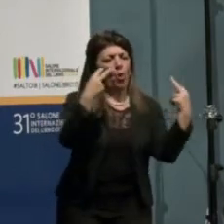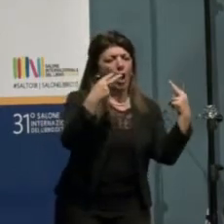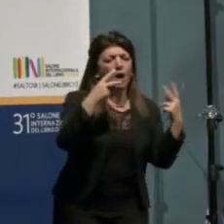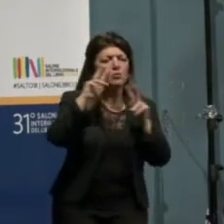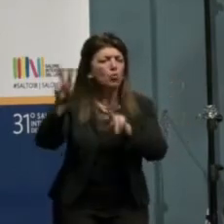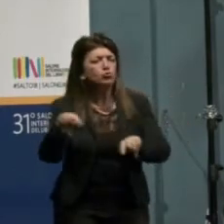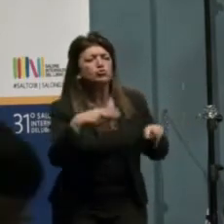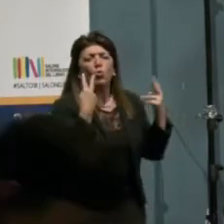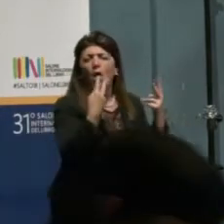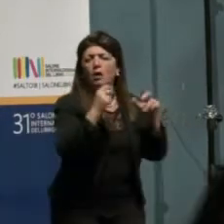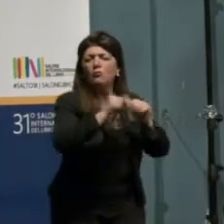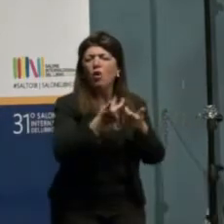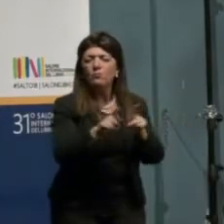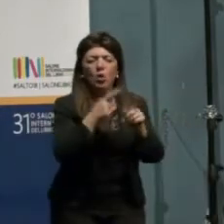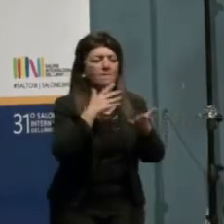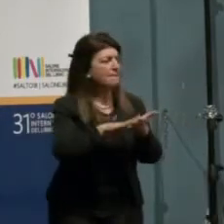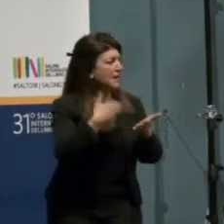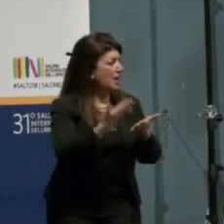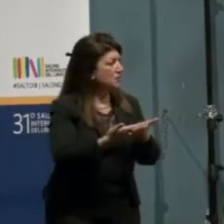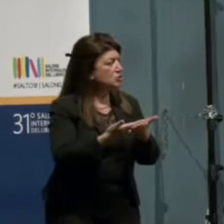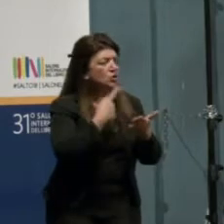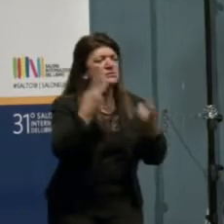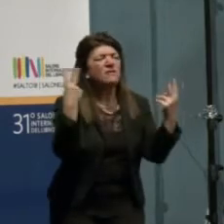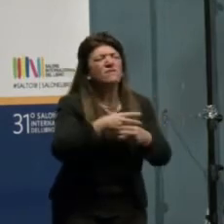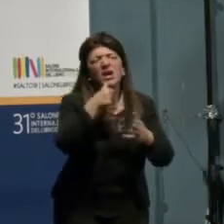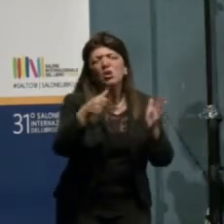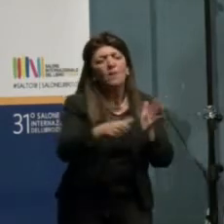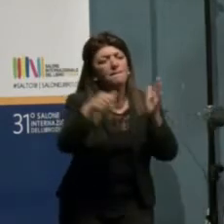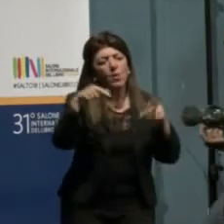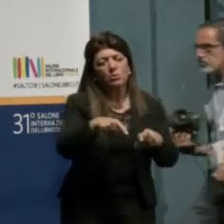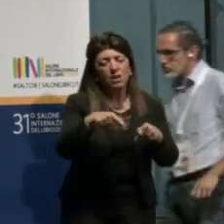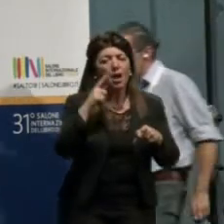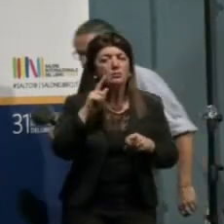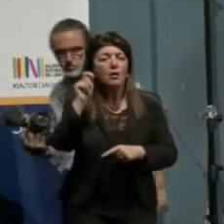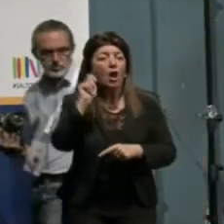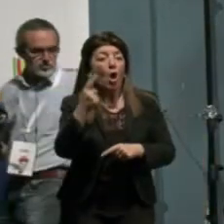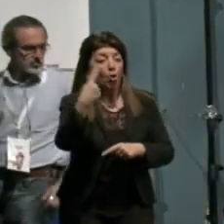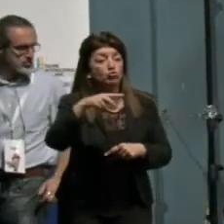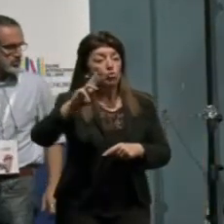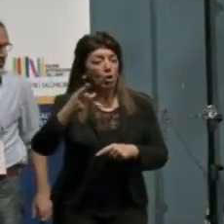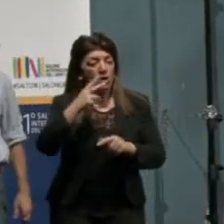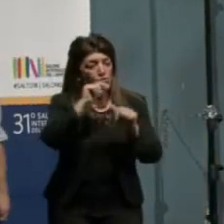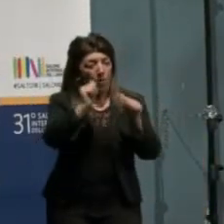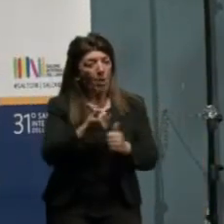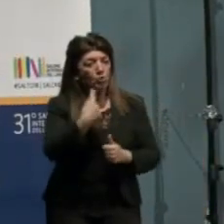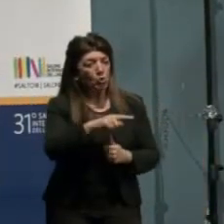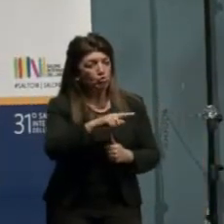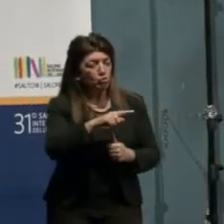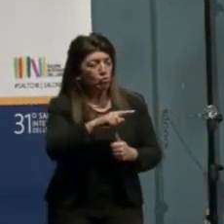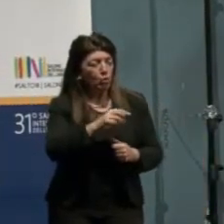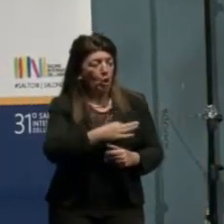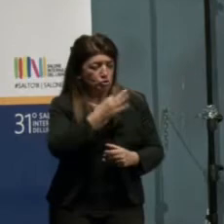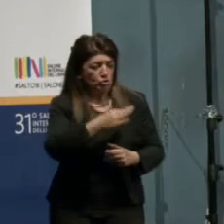come qualcosa di prezioso questa è una delle cose importanti che il reggente in questo modo doloroso ci ha insegnato e